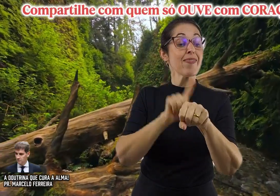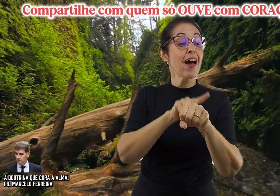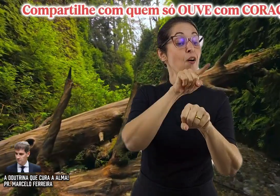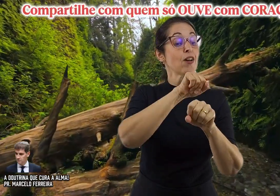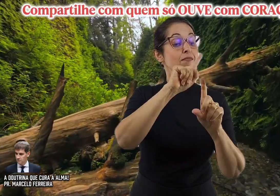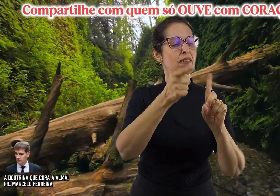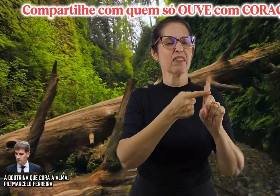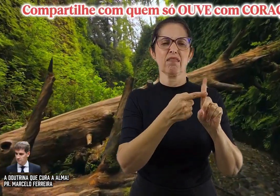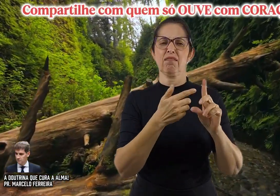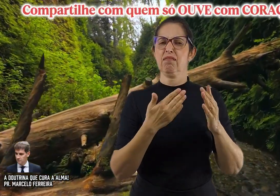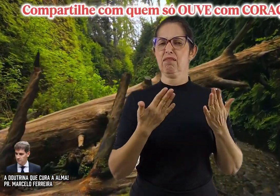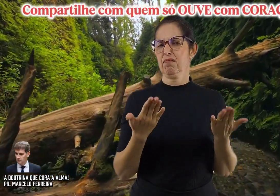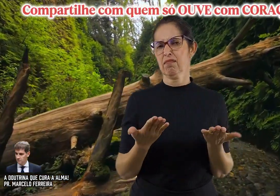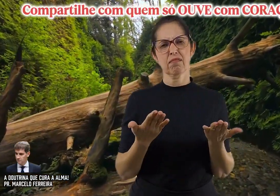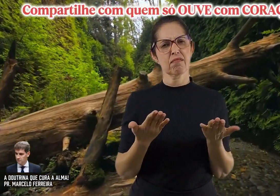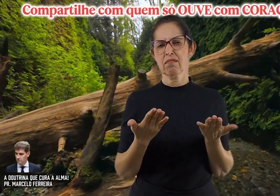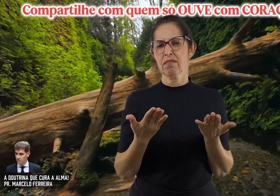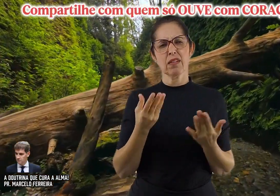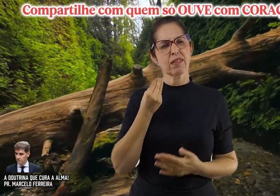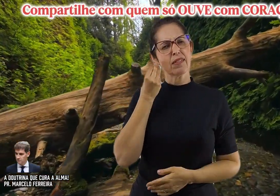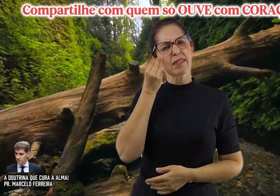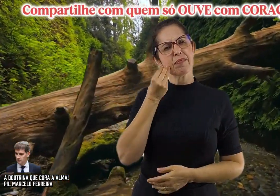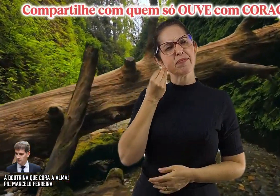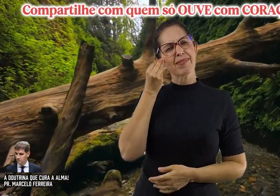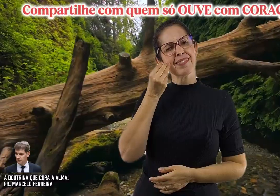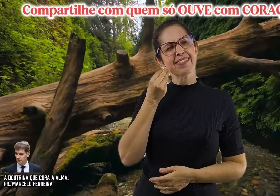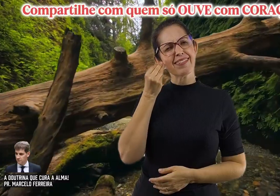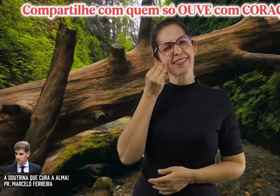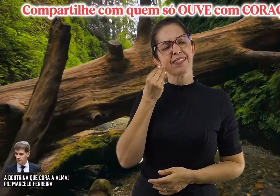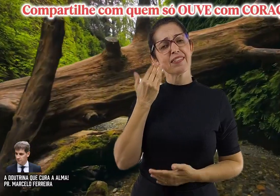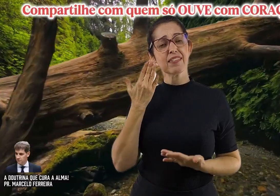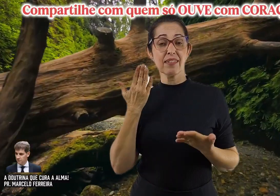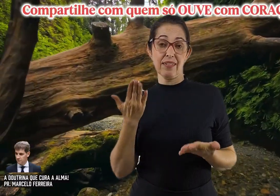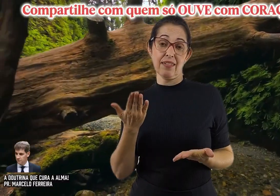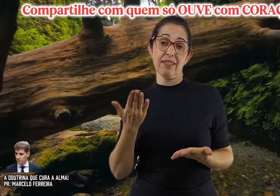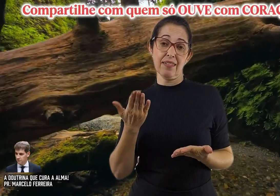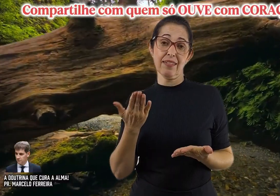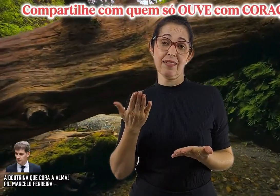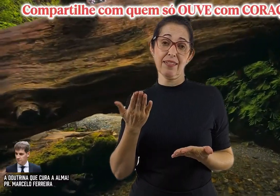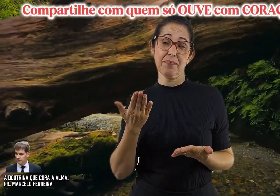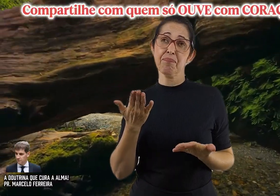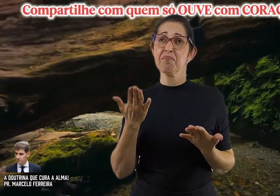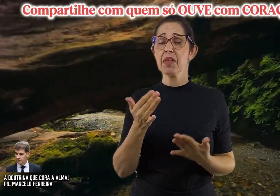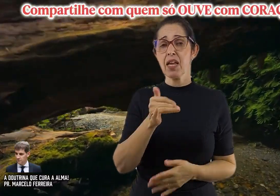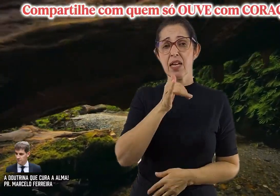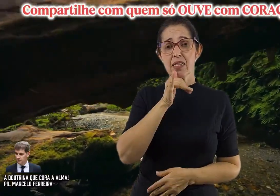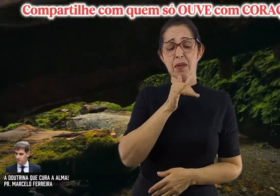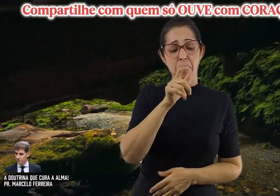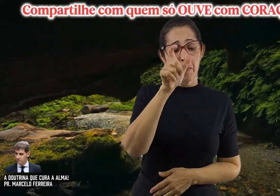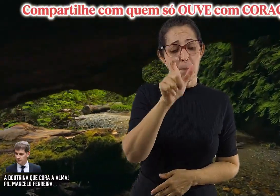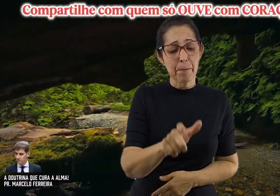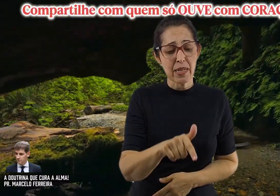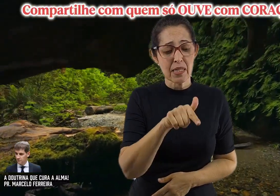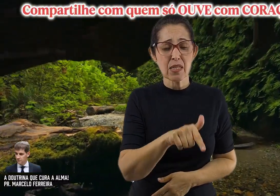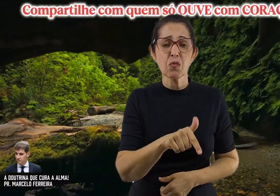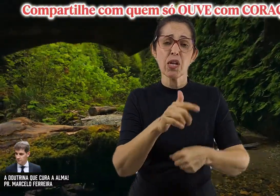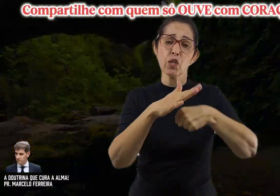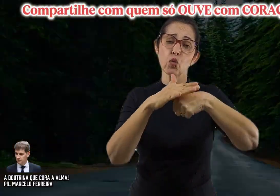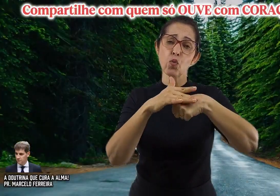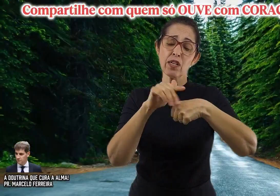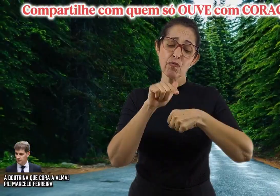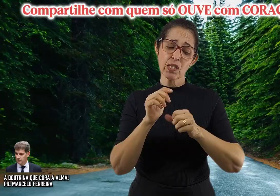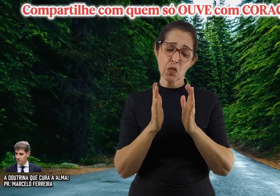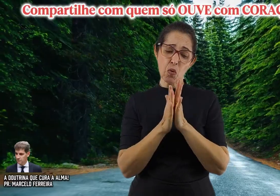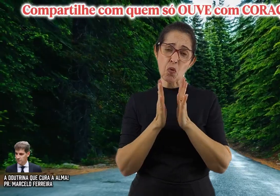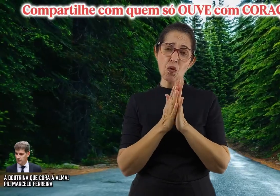Foi uma experiência, né? Você foi orar para um enfermo, cantou um corinho, o seu curou. Agora, toda vez que orar para um enfermo tem que